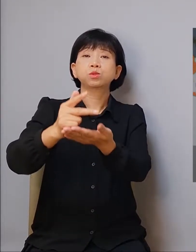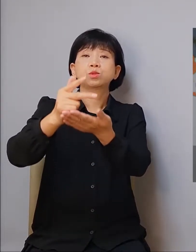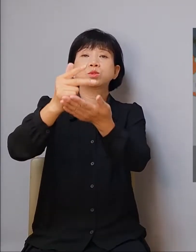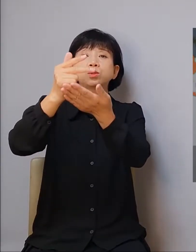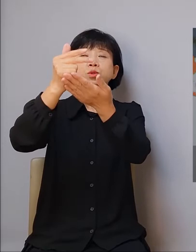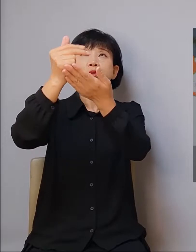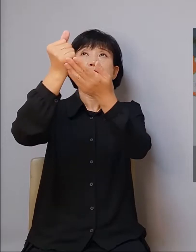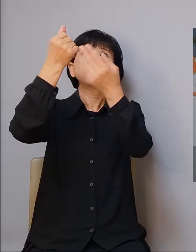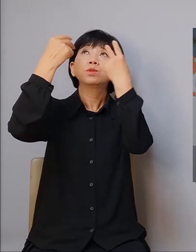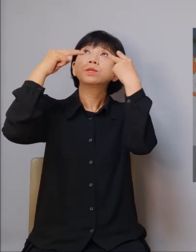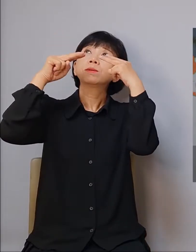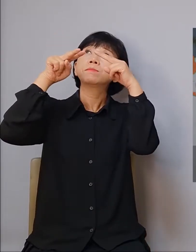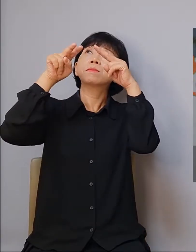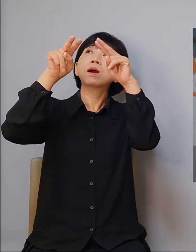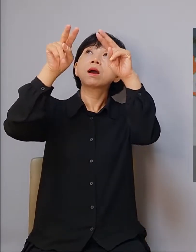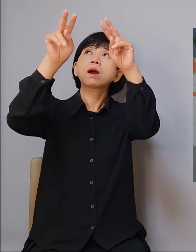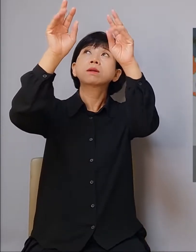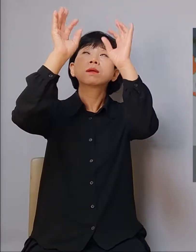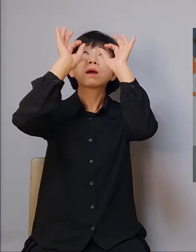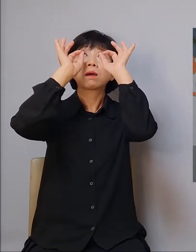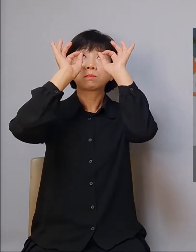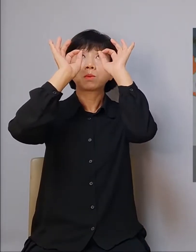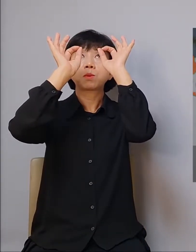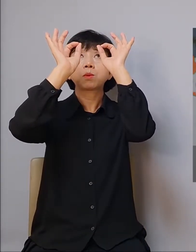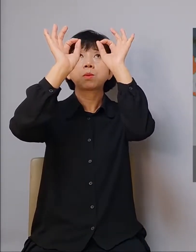평화의 주님